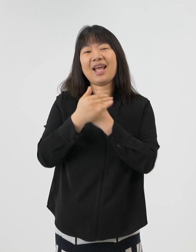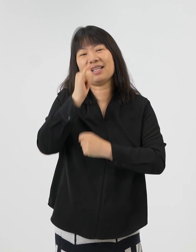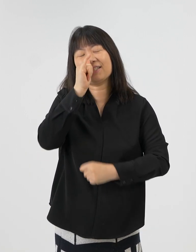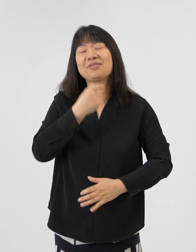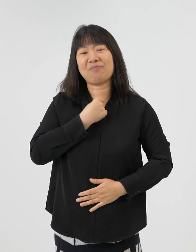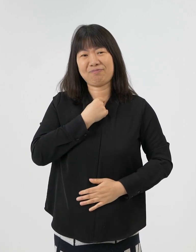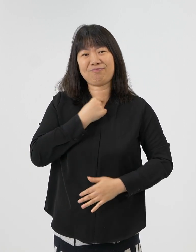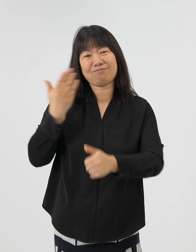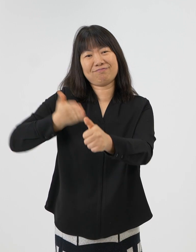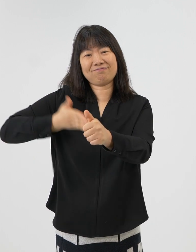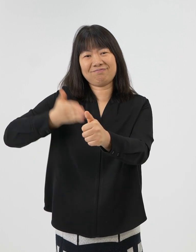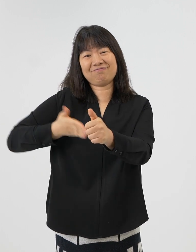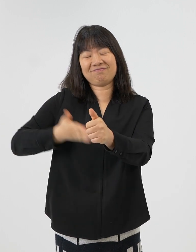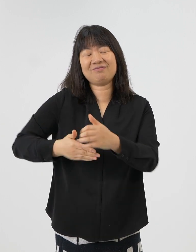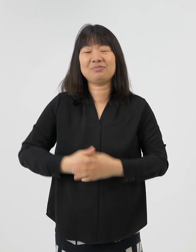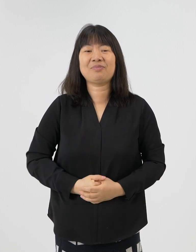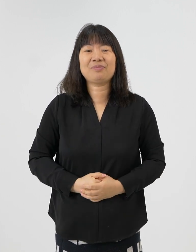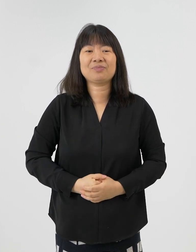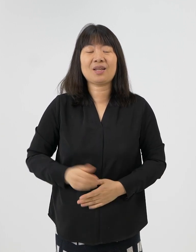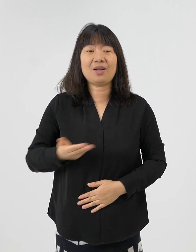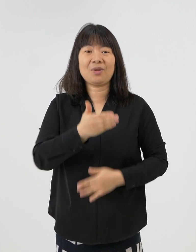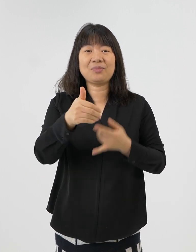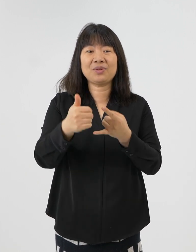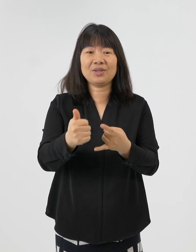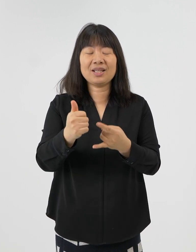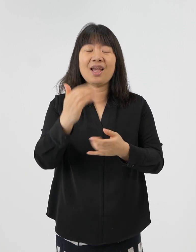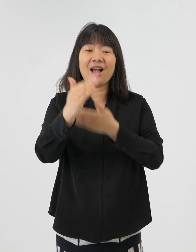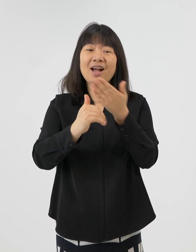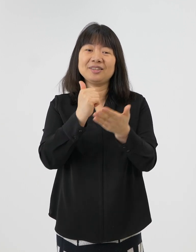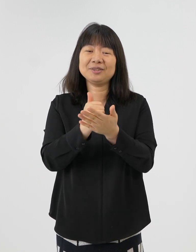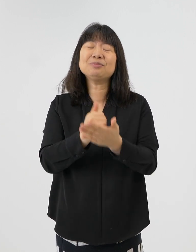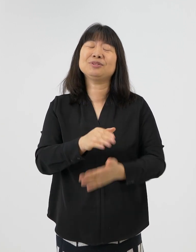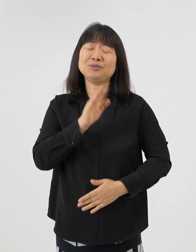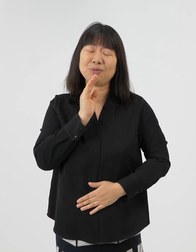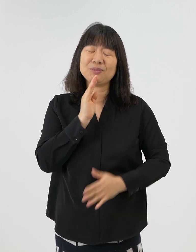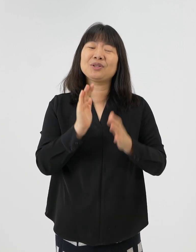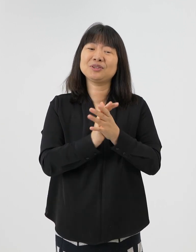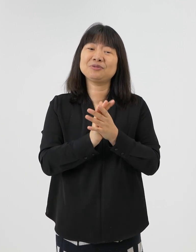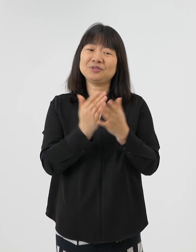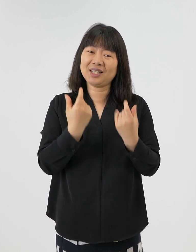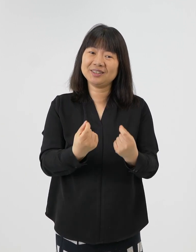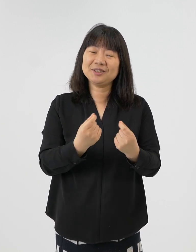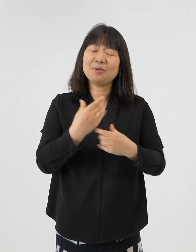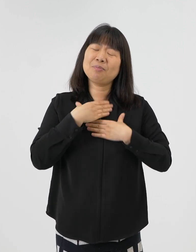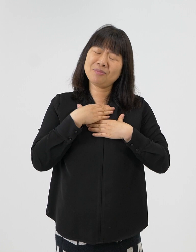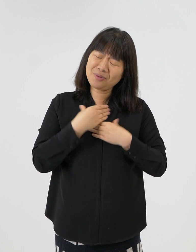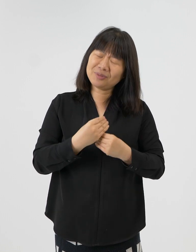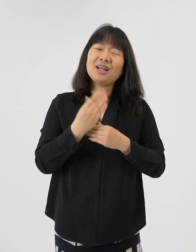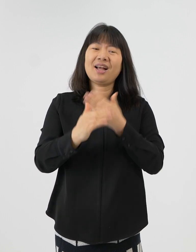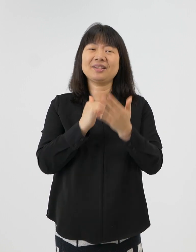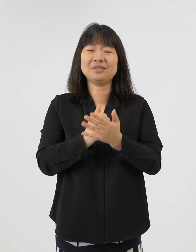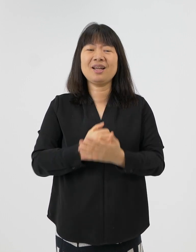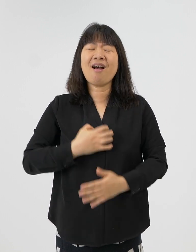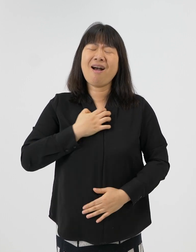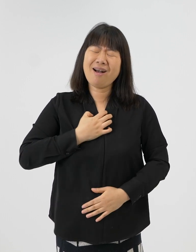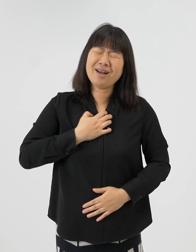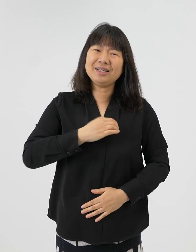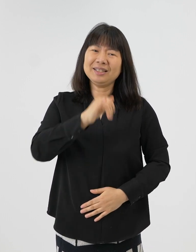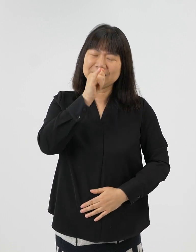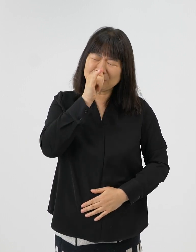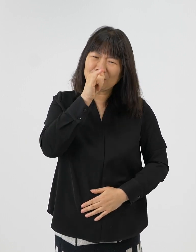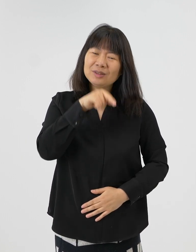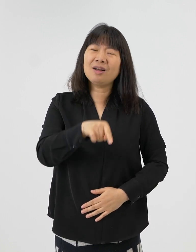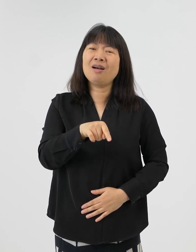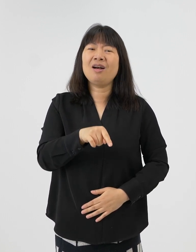있었으면 좋겠어요. 여러분들에게 하나님이 그런 하나님 아니세요? 뭐 속상한 일이 있어도